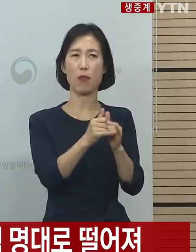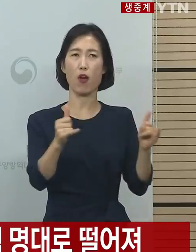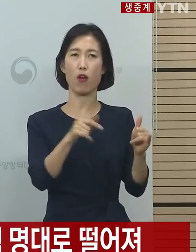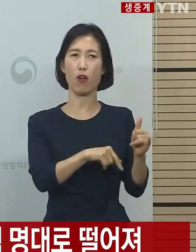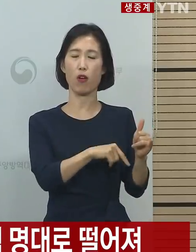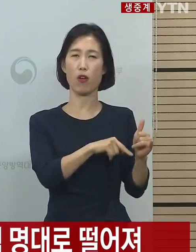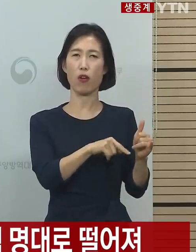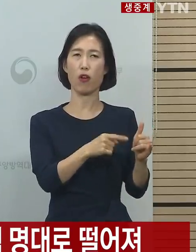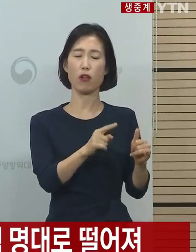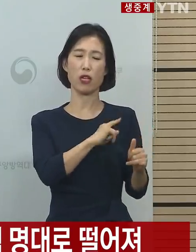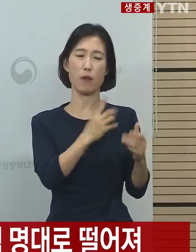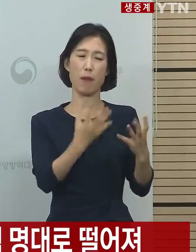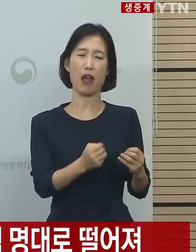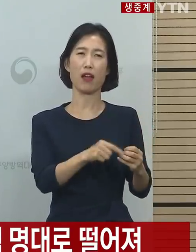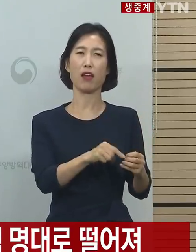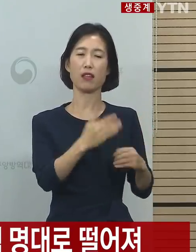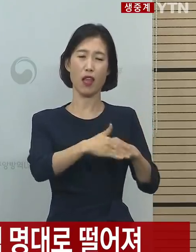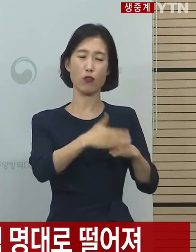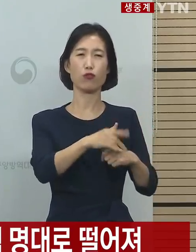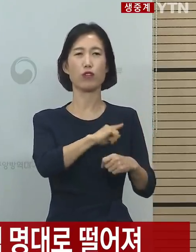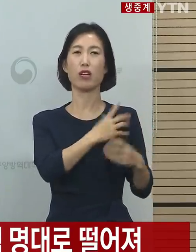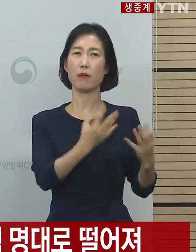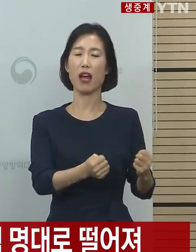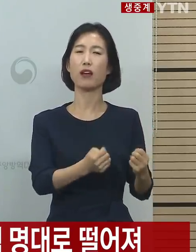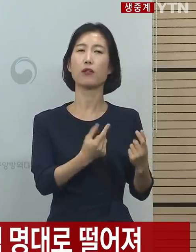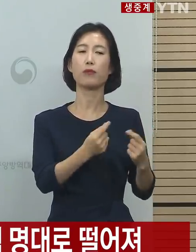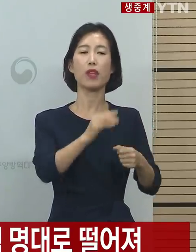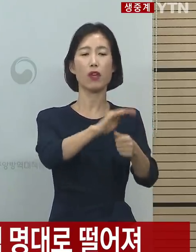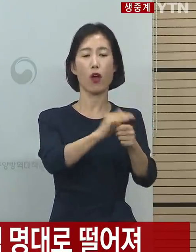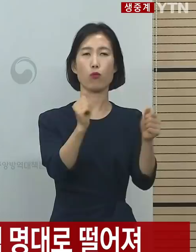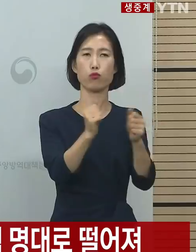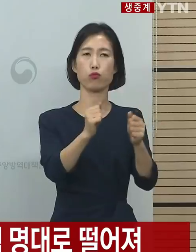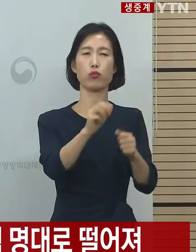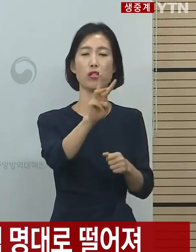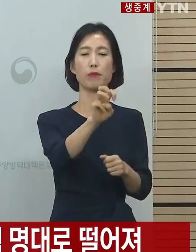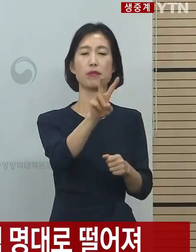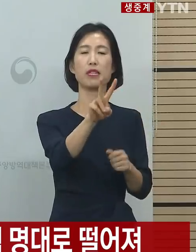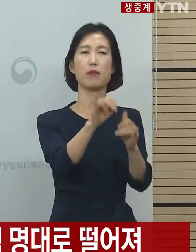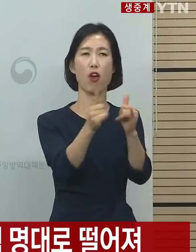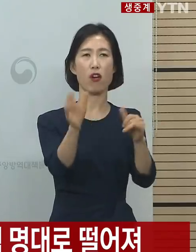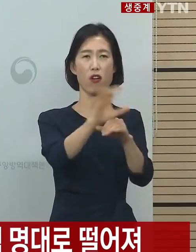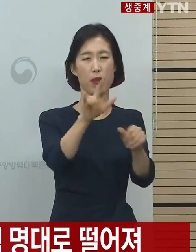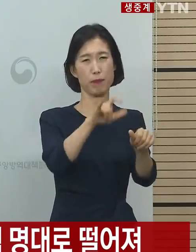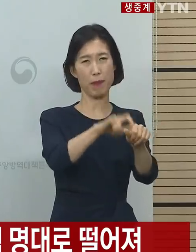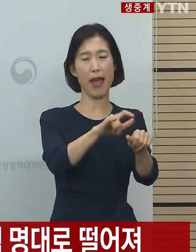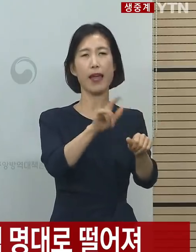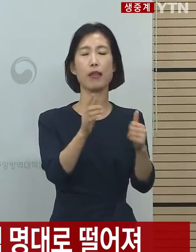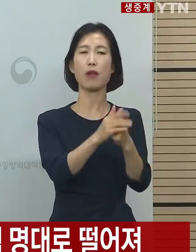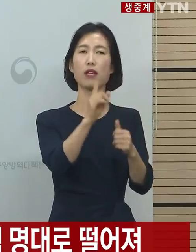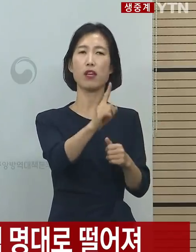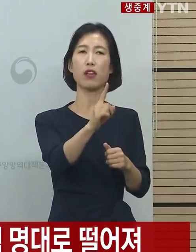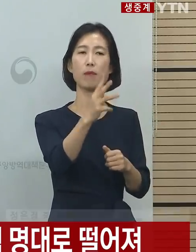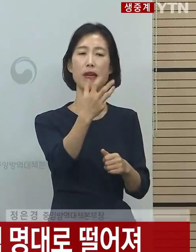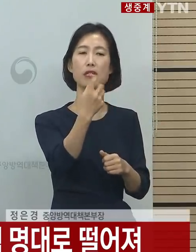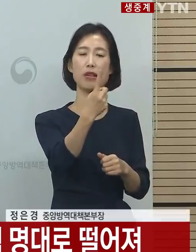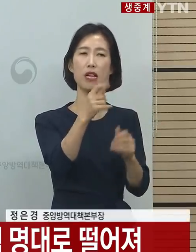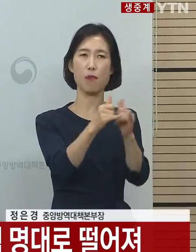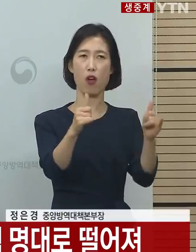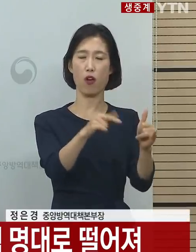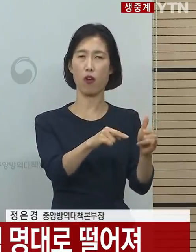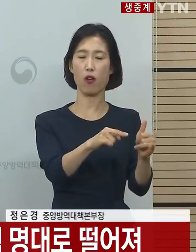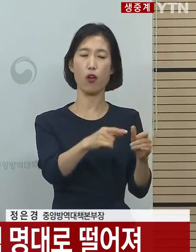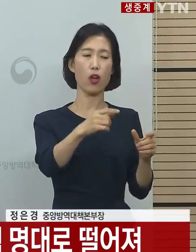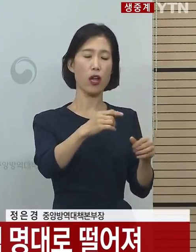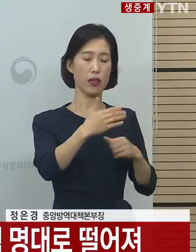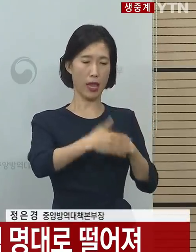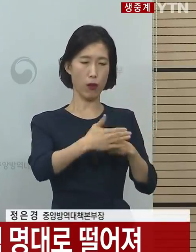5,381명으로 가장 많은 비율을 차지하고 있고요. 경북 지역이 32명이 증가하여 1,081명입니다.